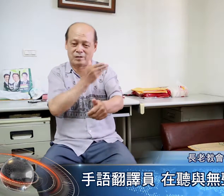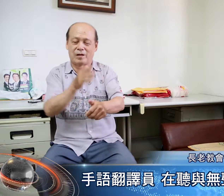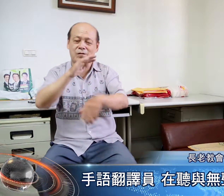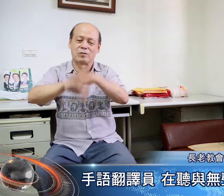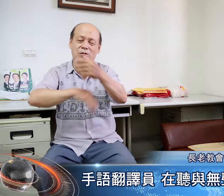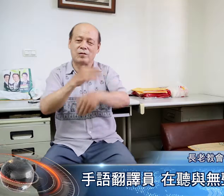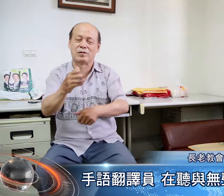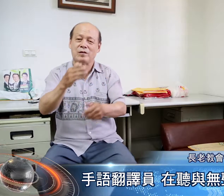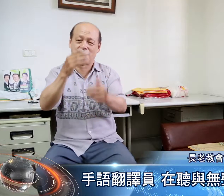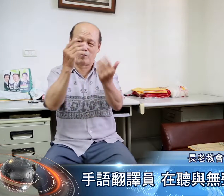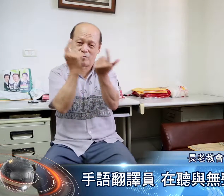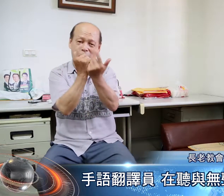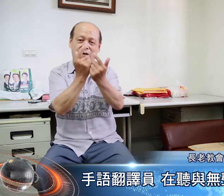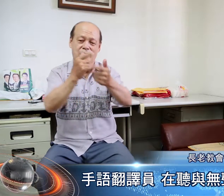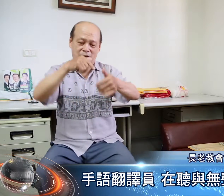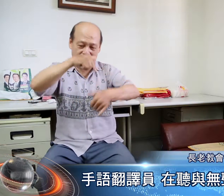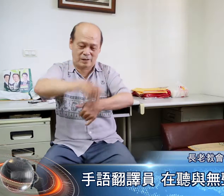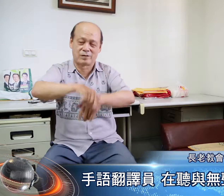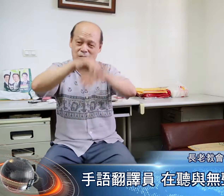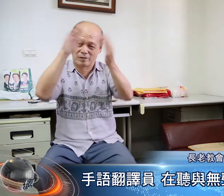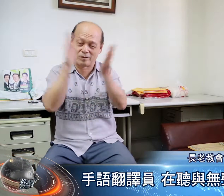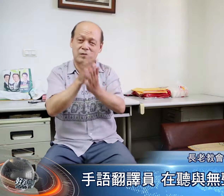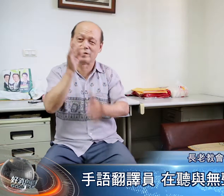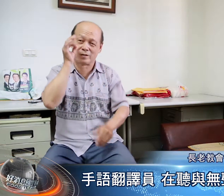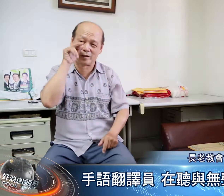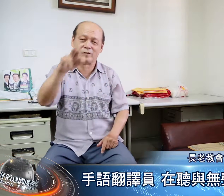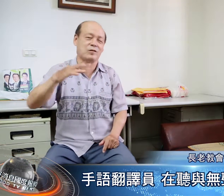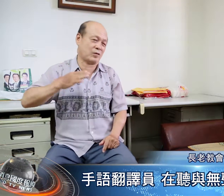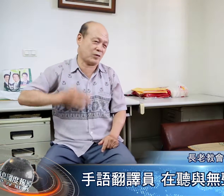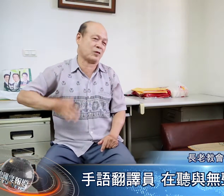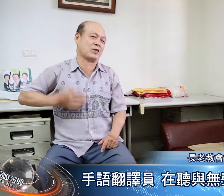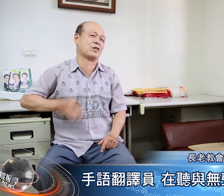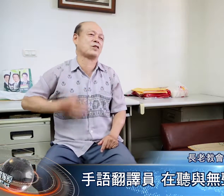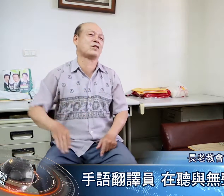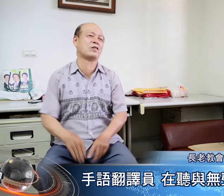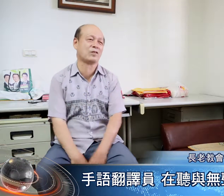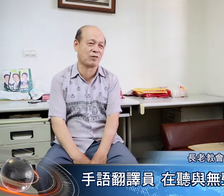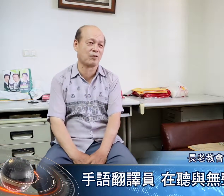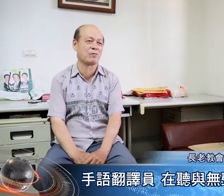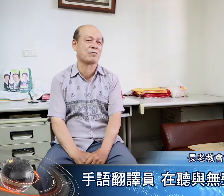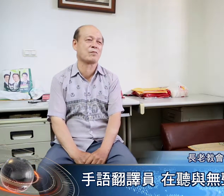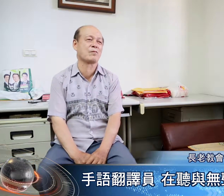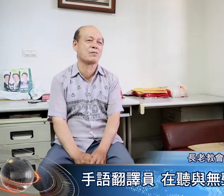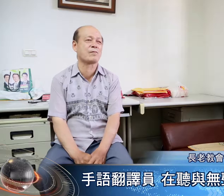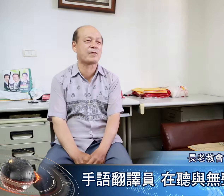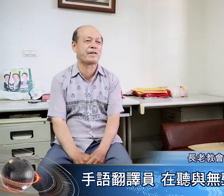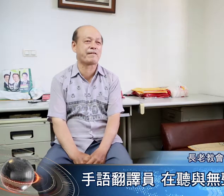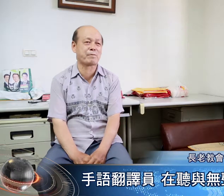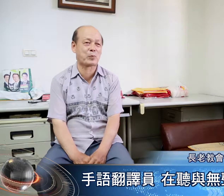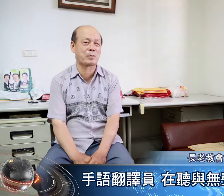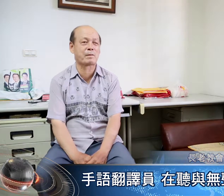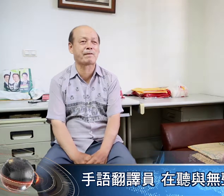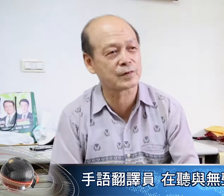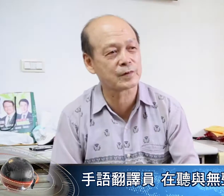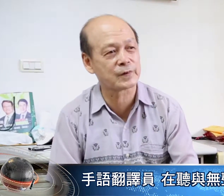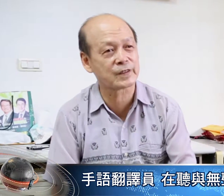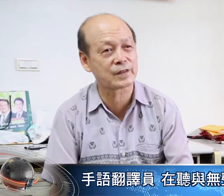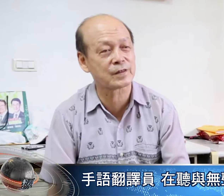的手语再做调整，那让南北的聋人都可以看得明白。 手语教